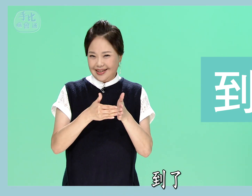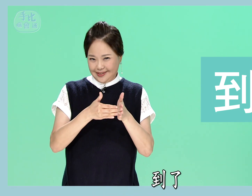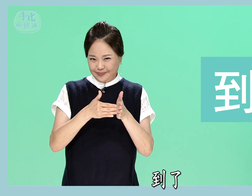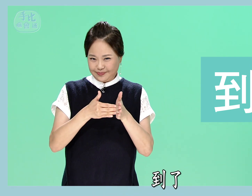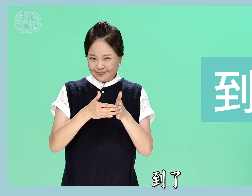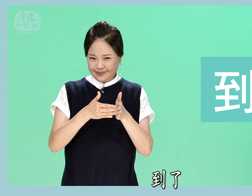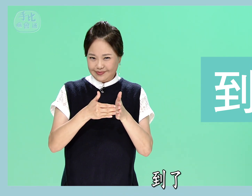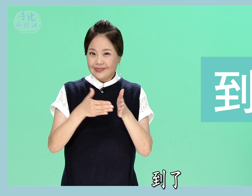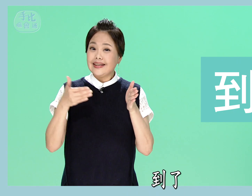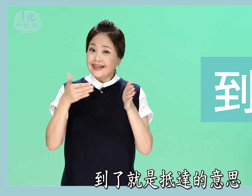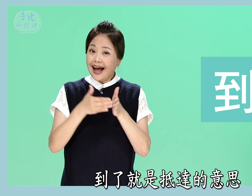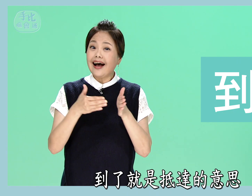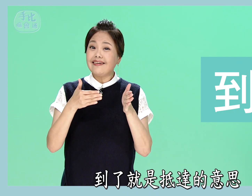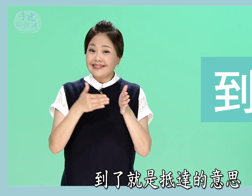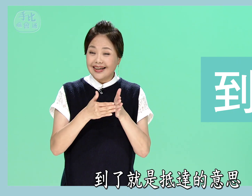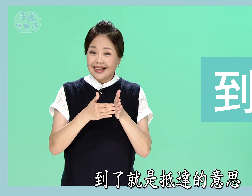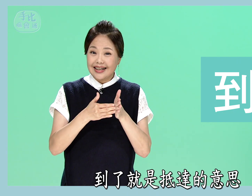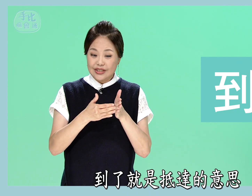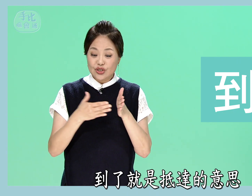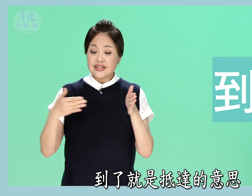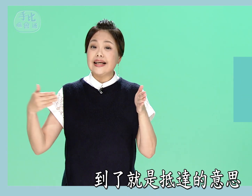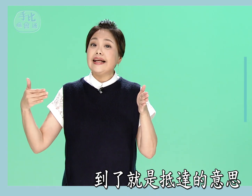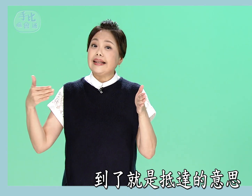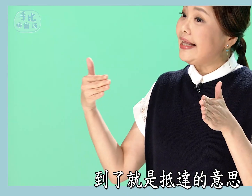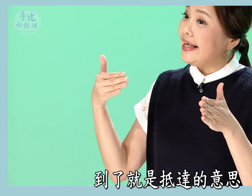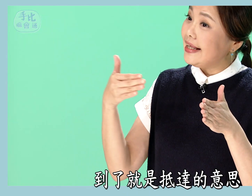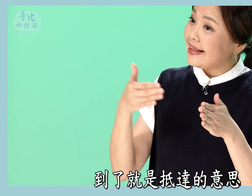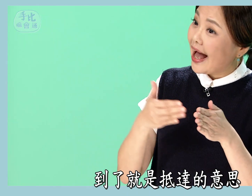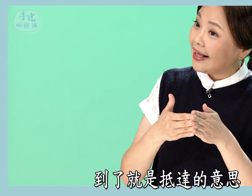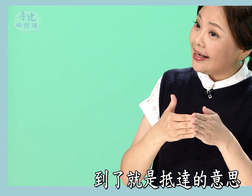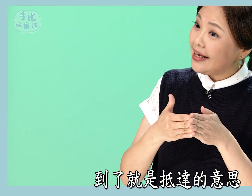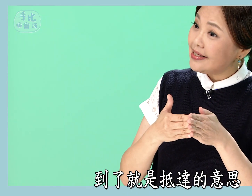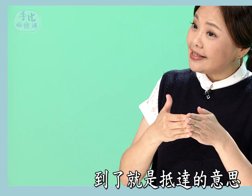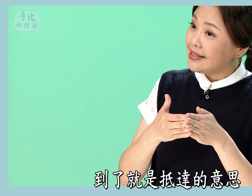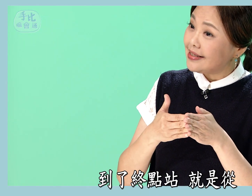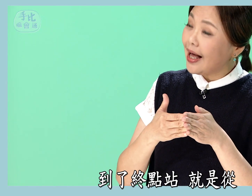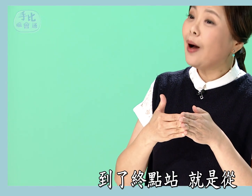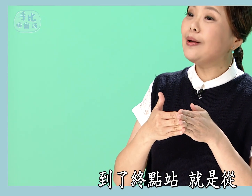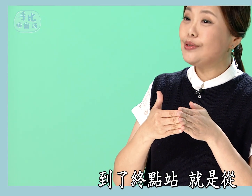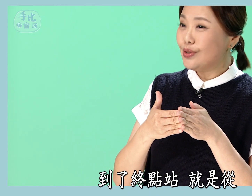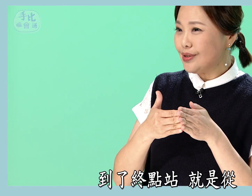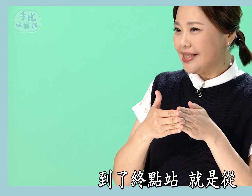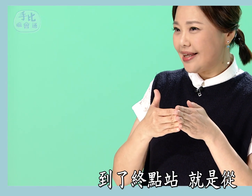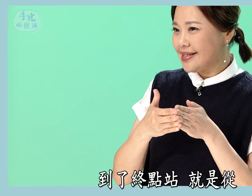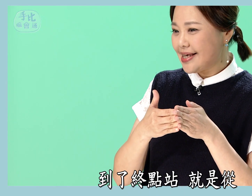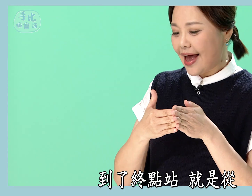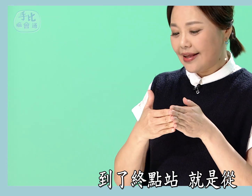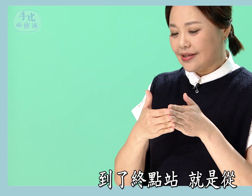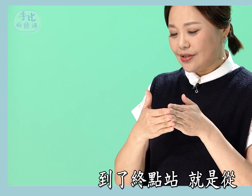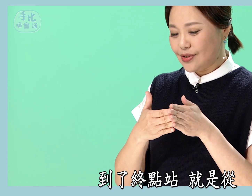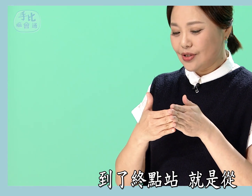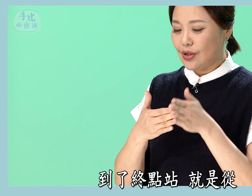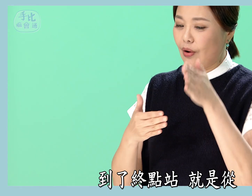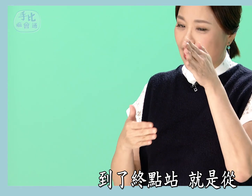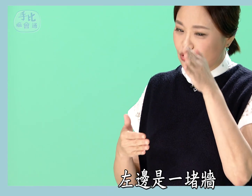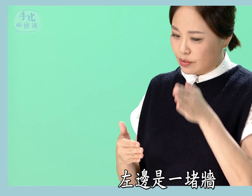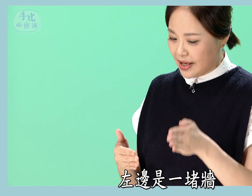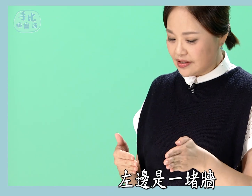了，到了就是抵达的意思。到了终点站，就是从左边是一